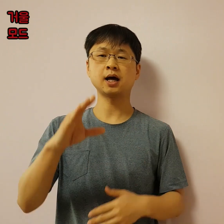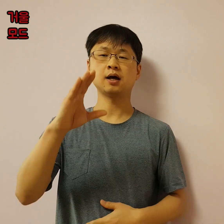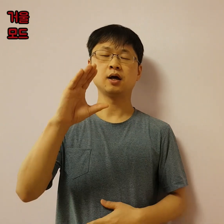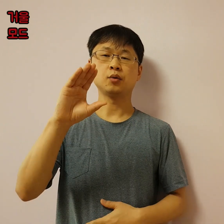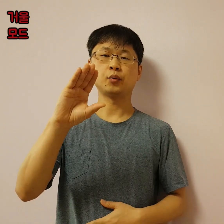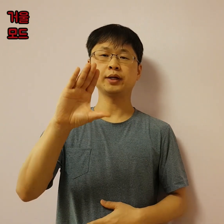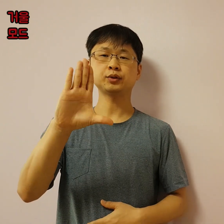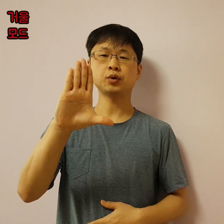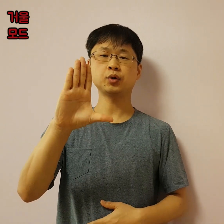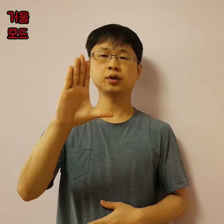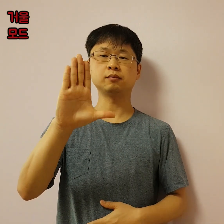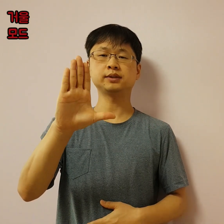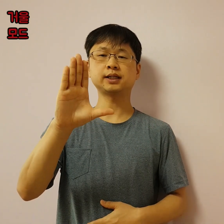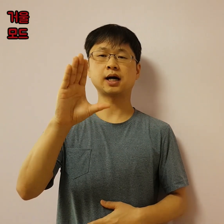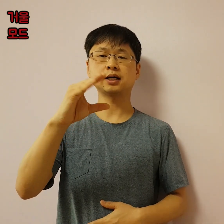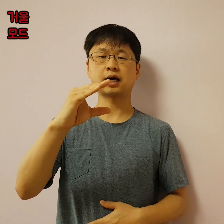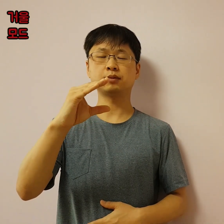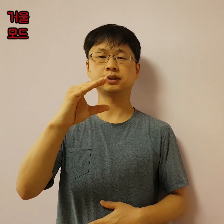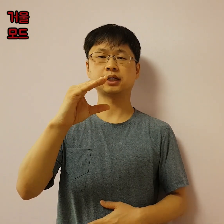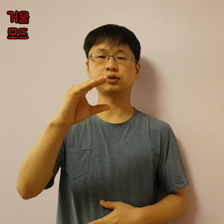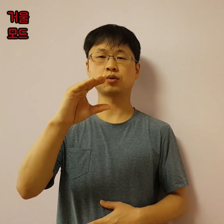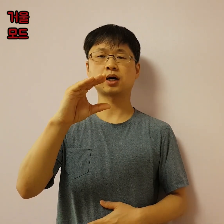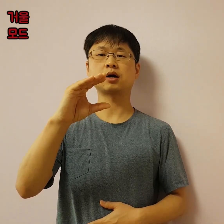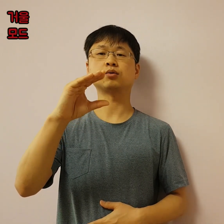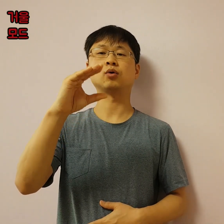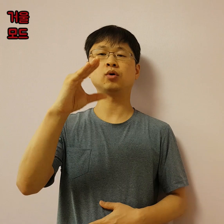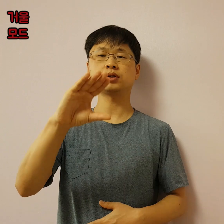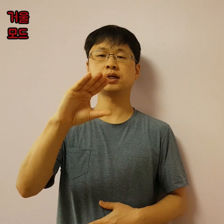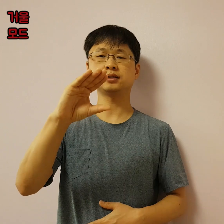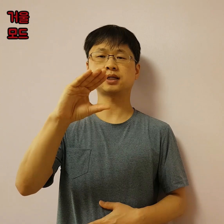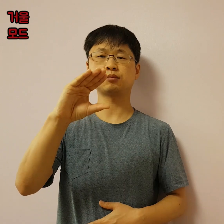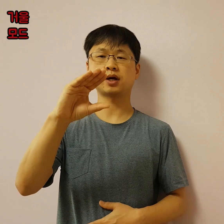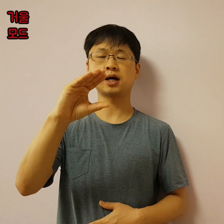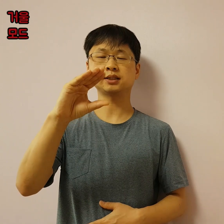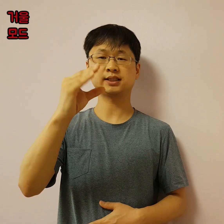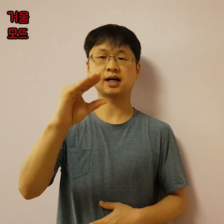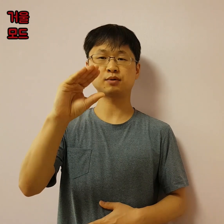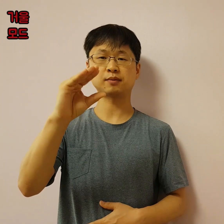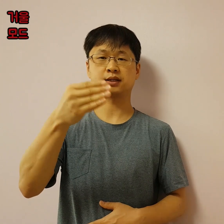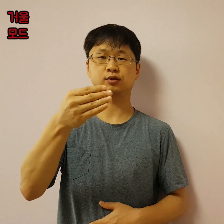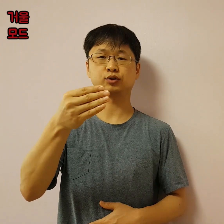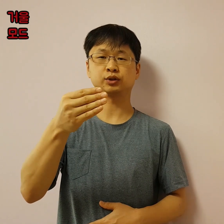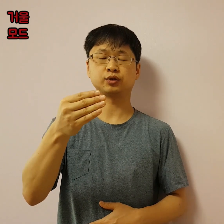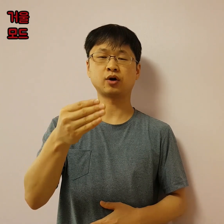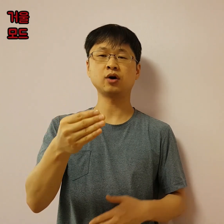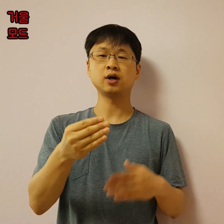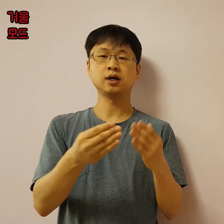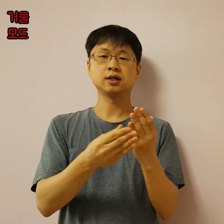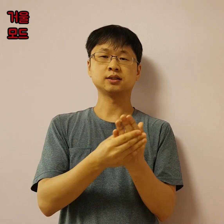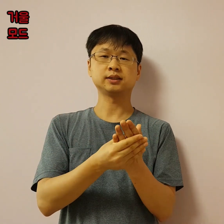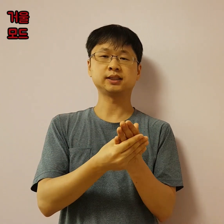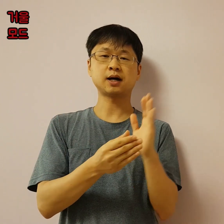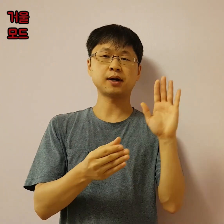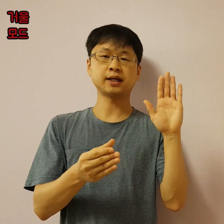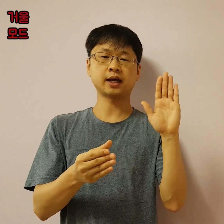됩니다. 왼손 엄지랑 나머지 네 손가락으로 디귿자 모양 지갑을 만들어 주시고요. 그 지갑